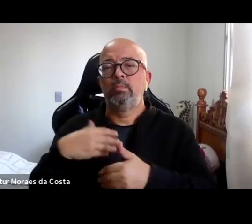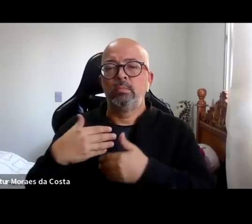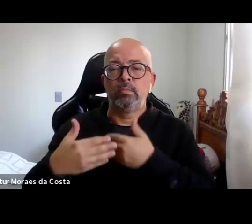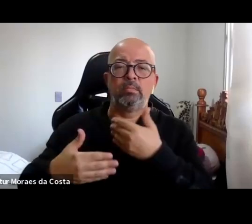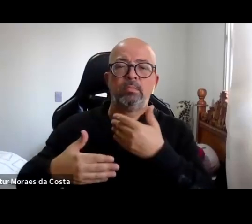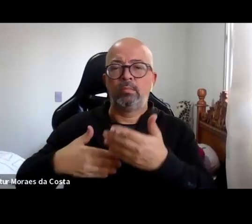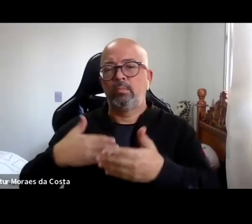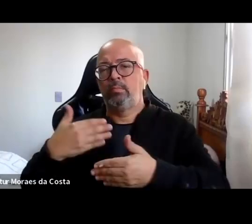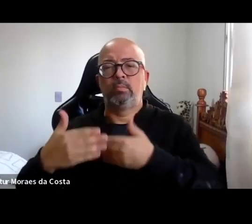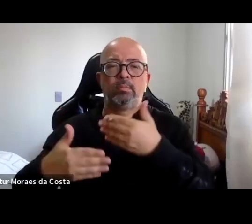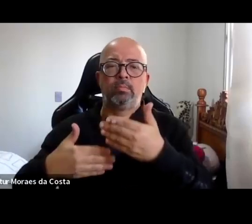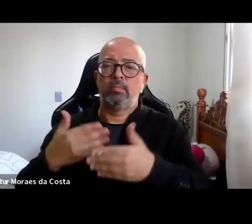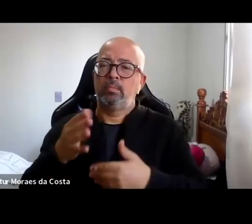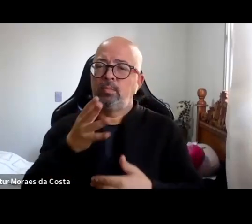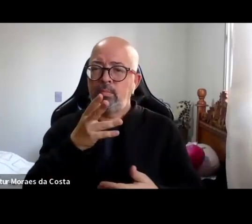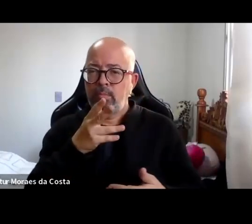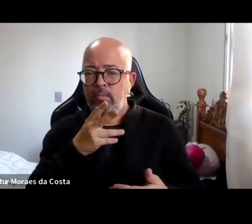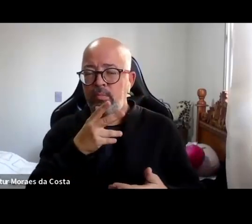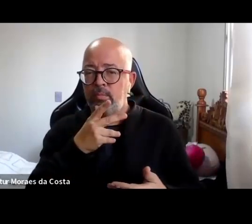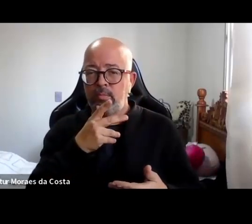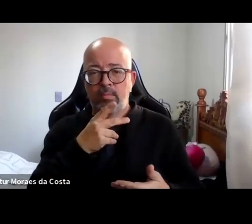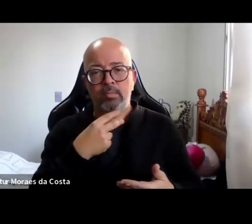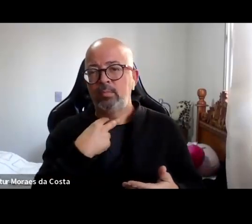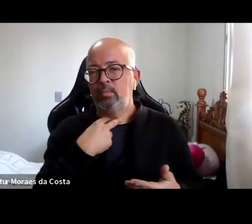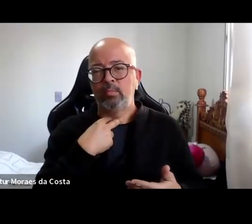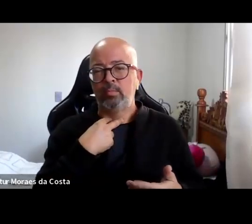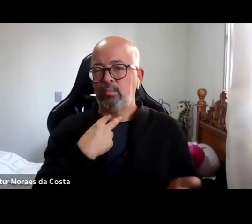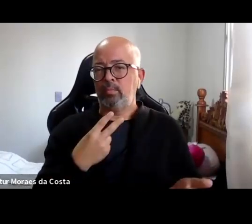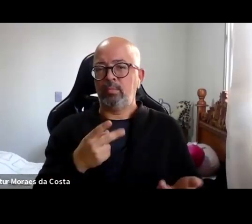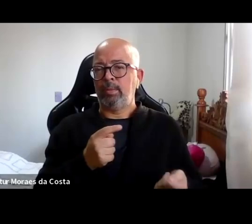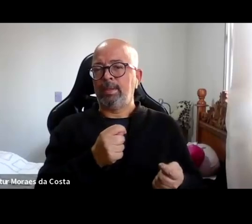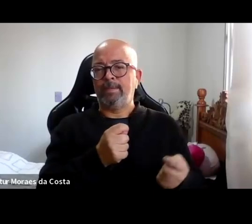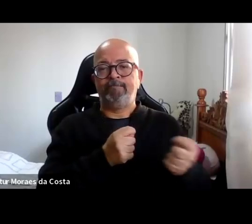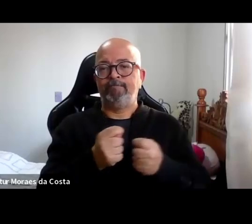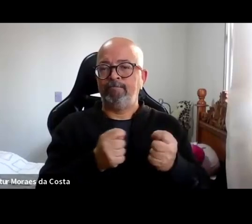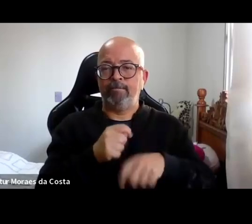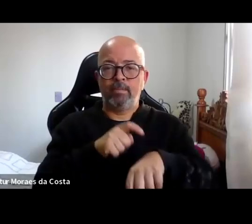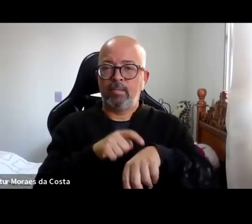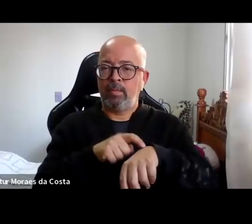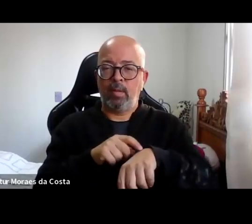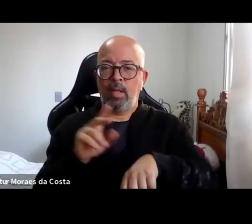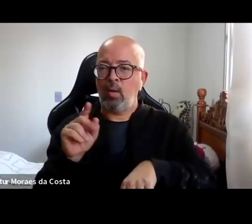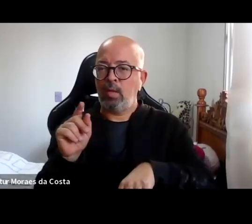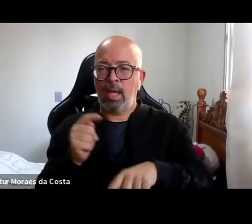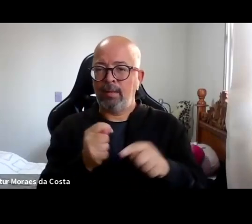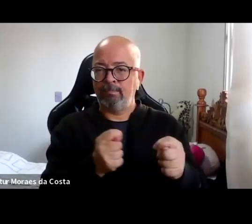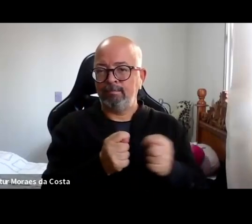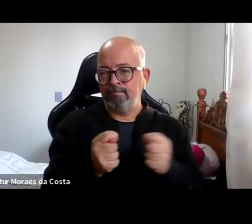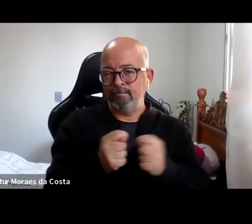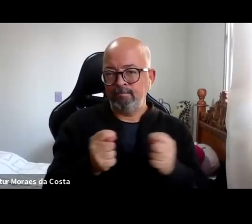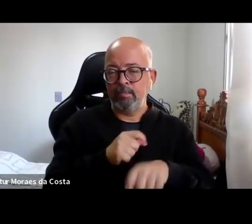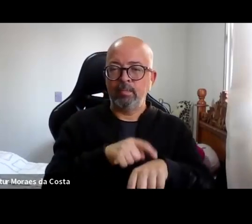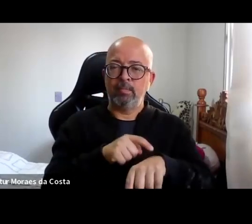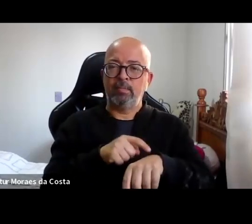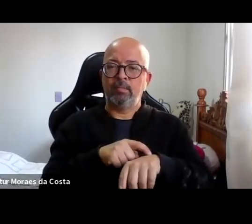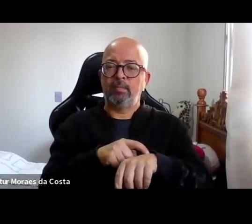ponerle cámara lenta al expositor sí o a la actividad para poder transmitir lo que está